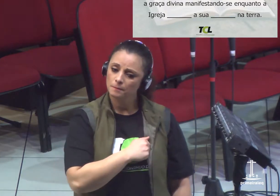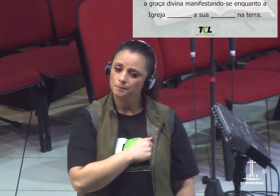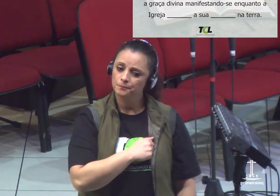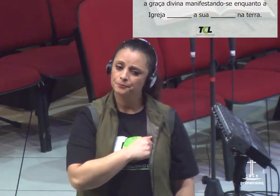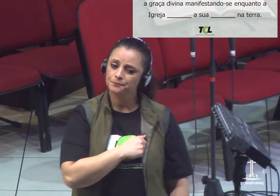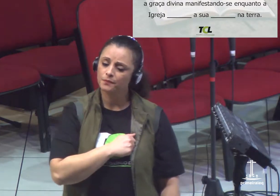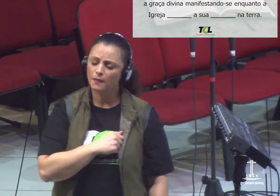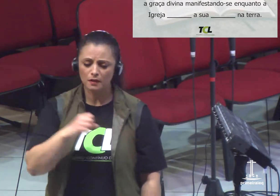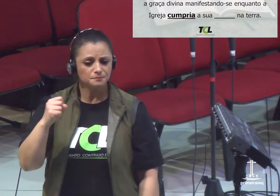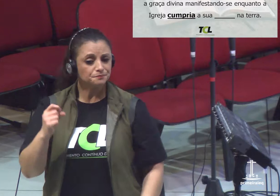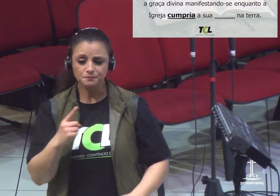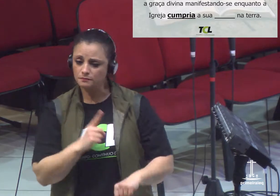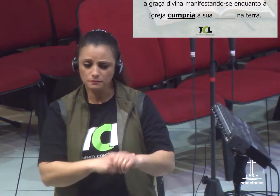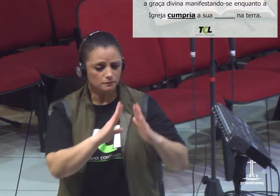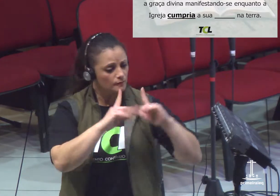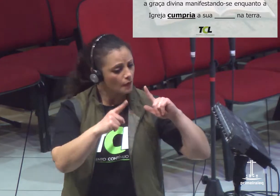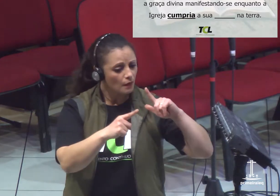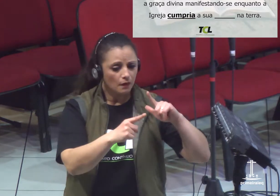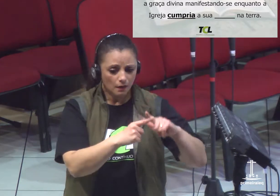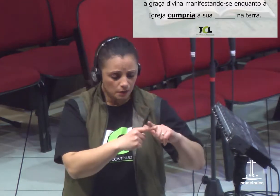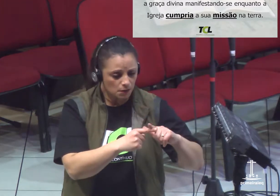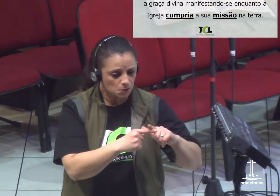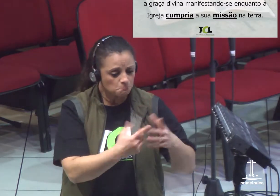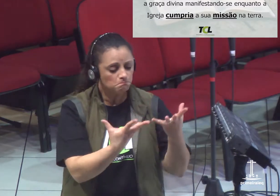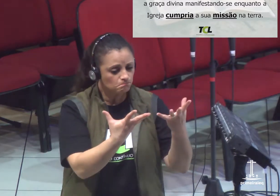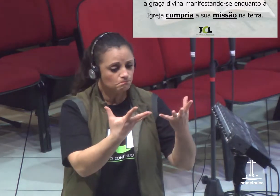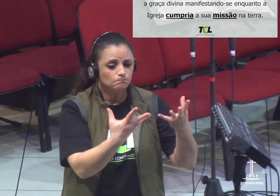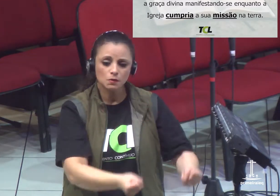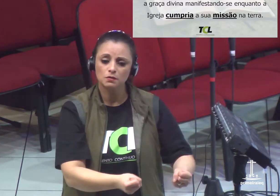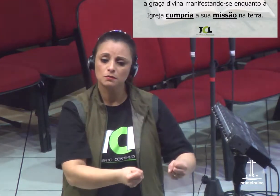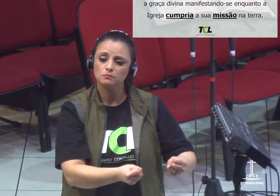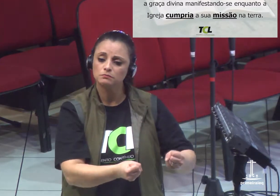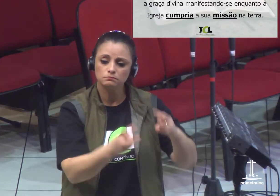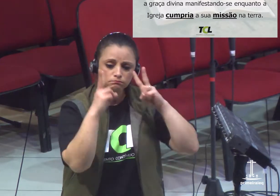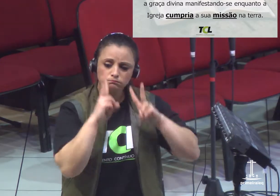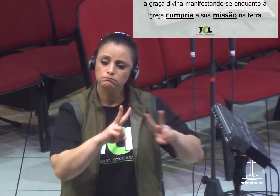igreja cumpria a sua missão na terra.